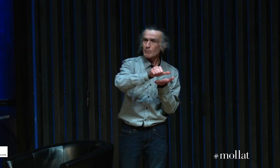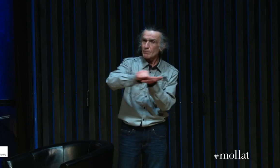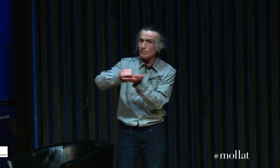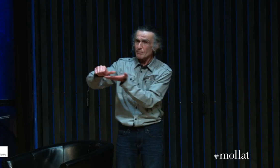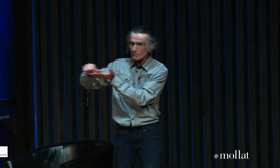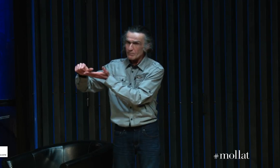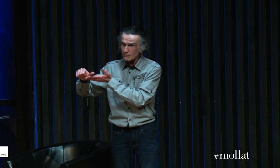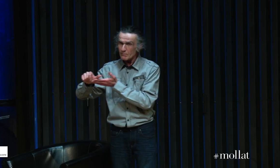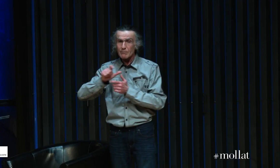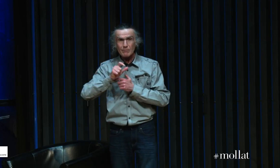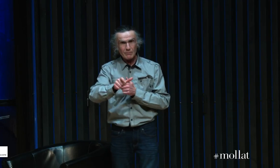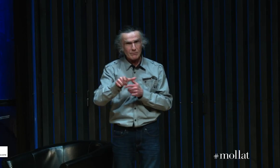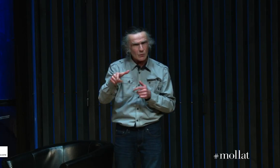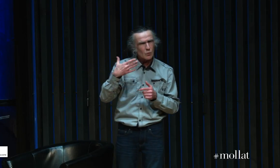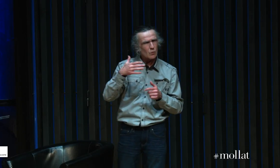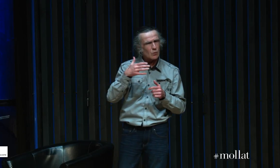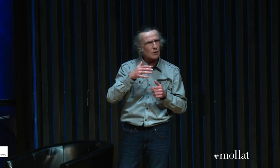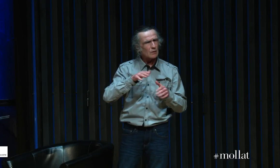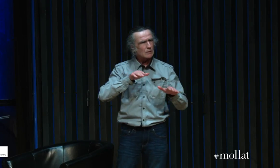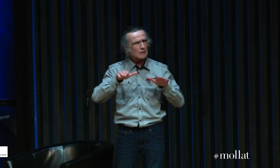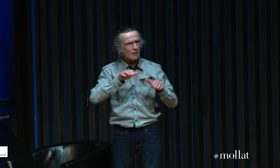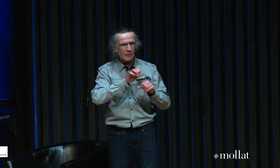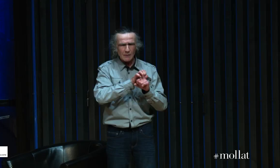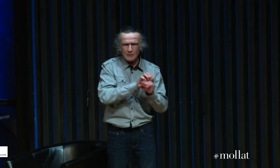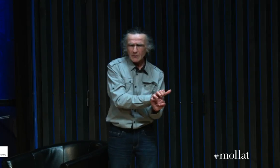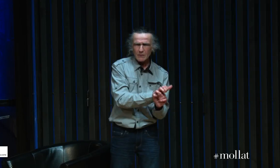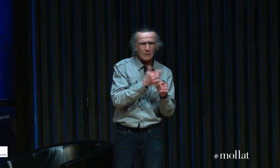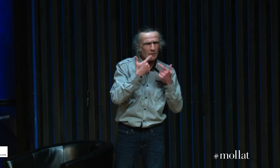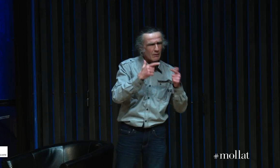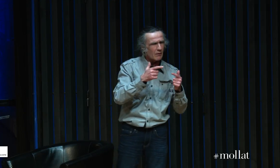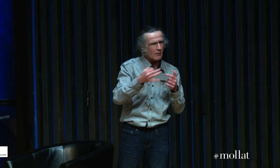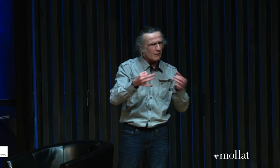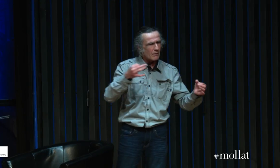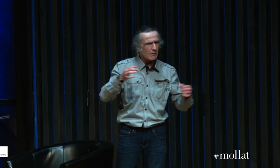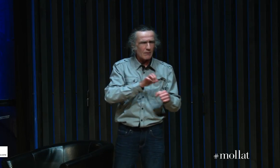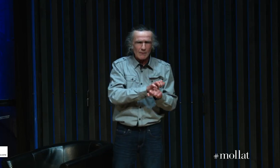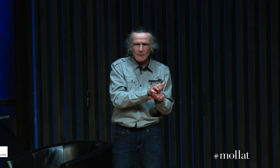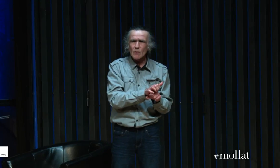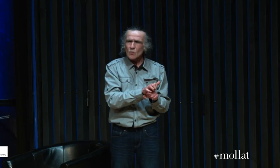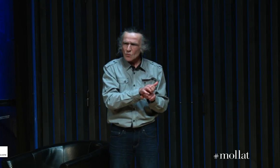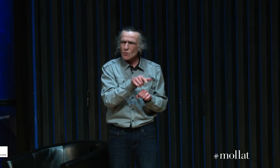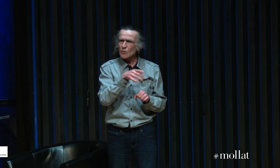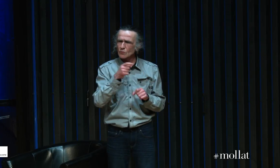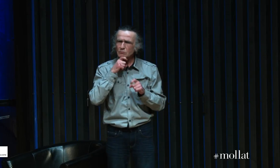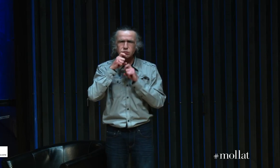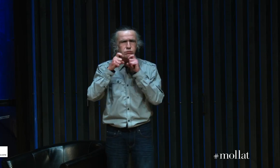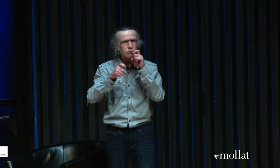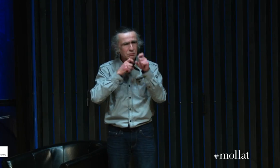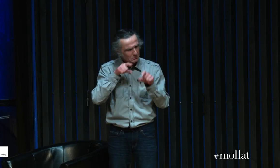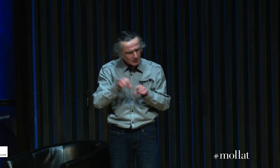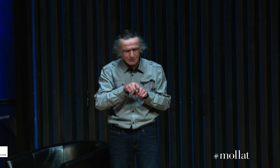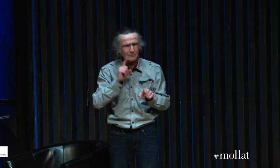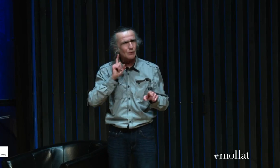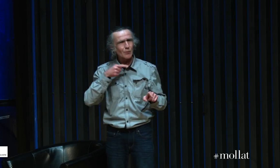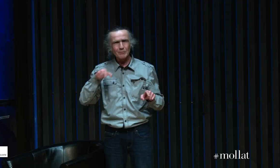langue devait... que les langues minoritaires n'étaient interdites. Et donc, ça a été une